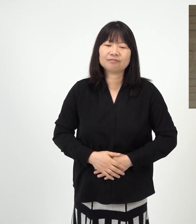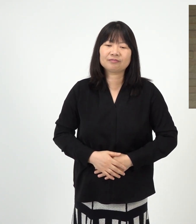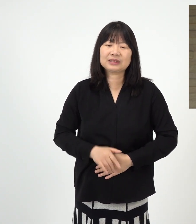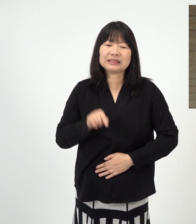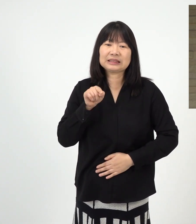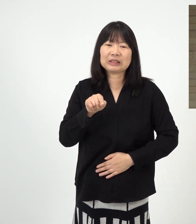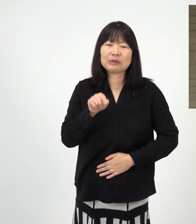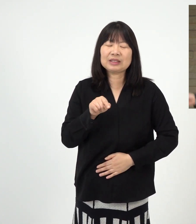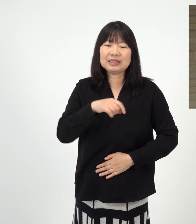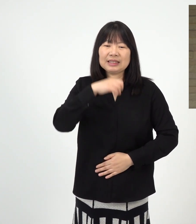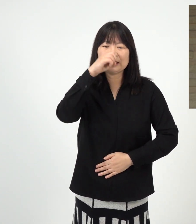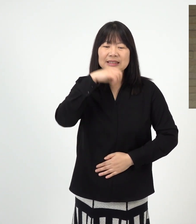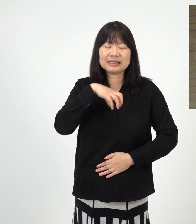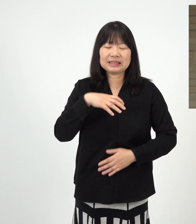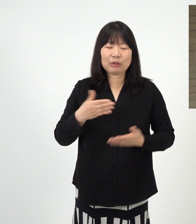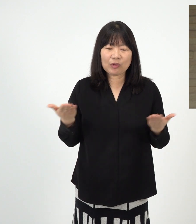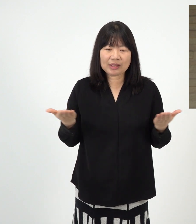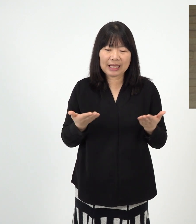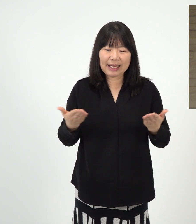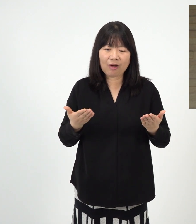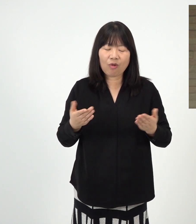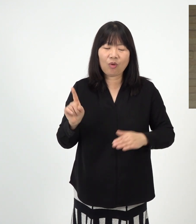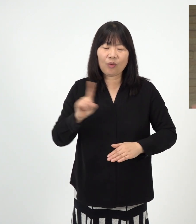사역이나 프로젝트가 아니에요.